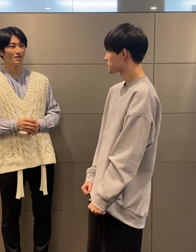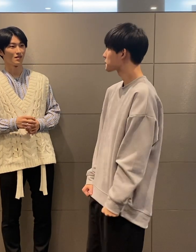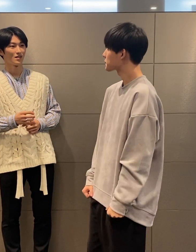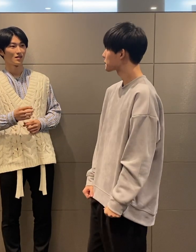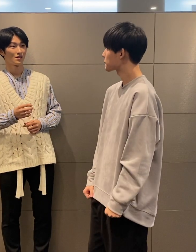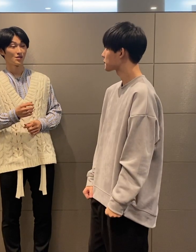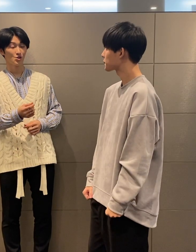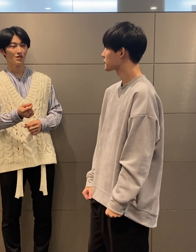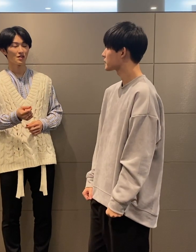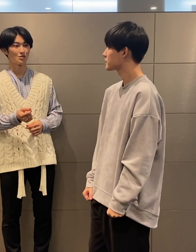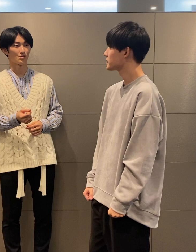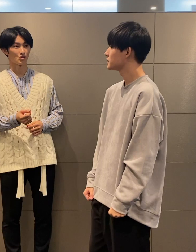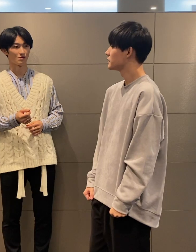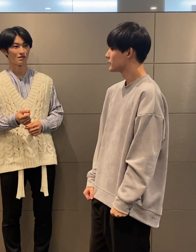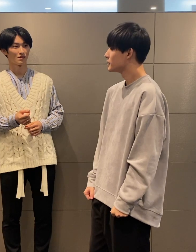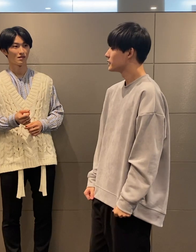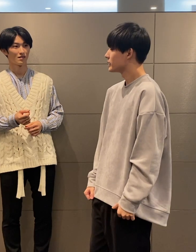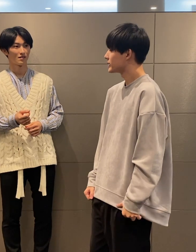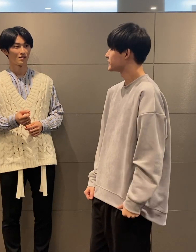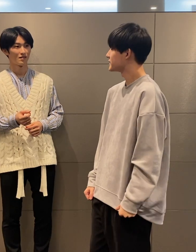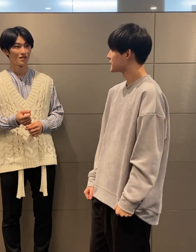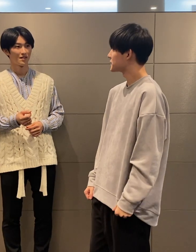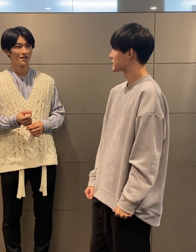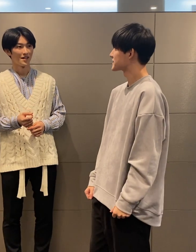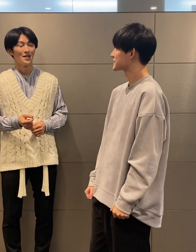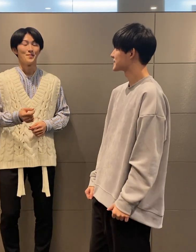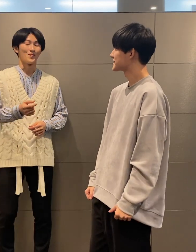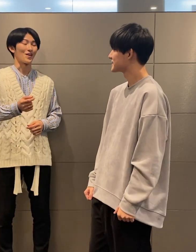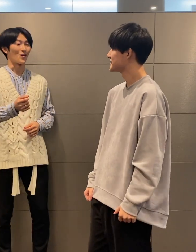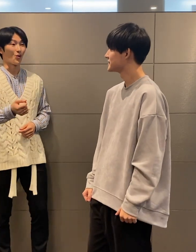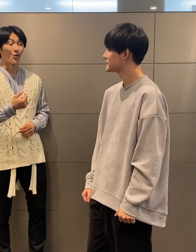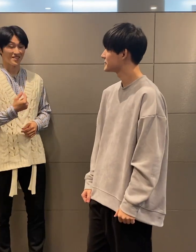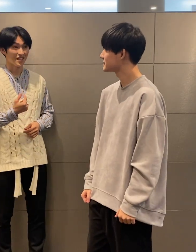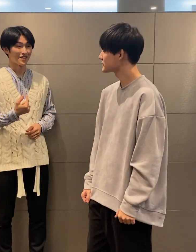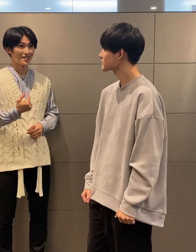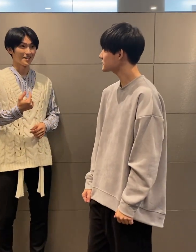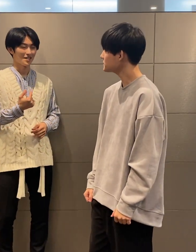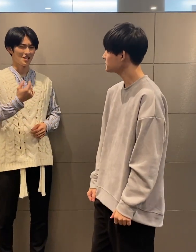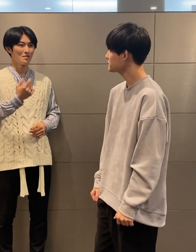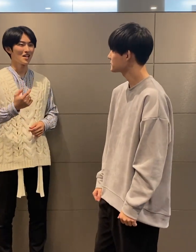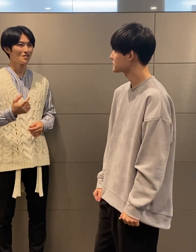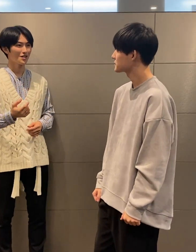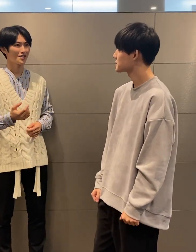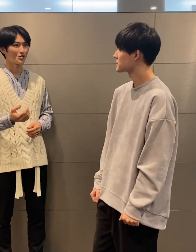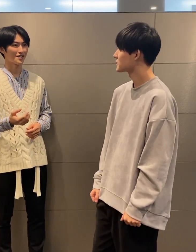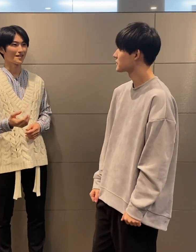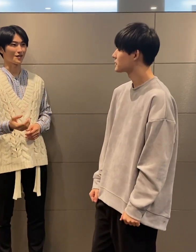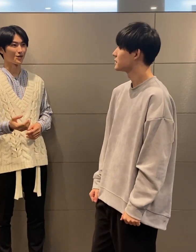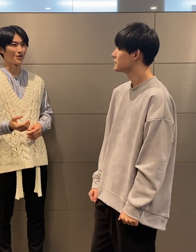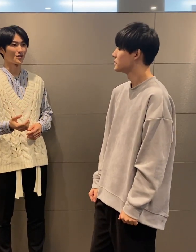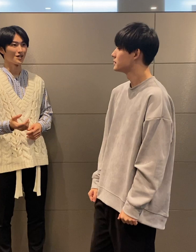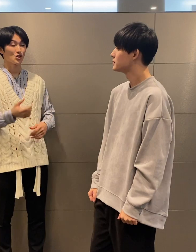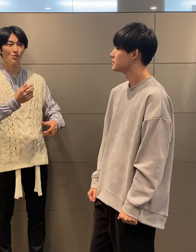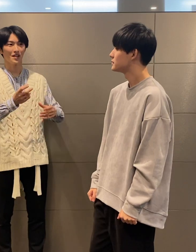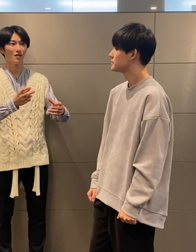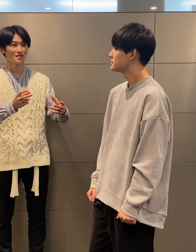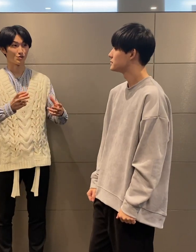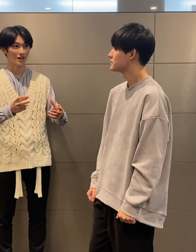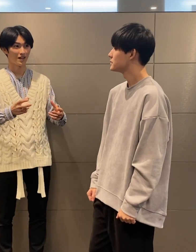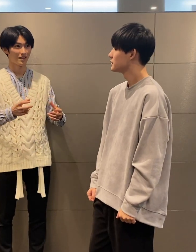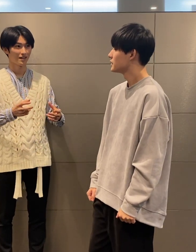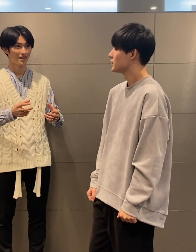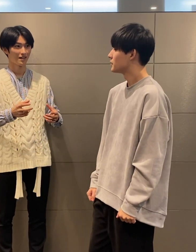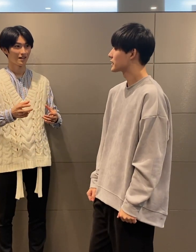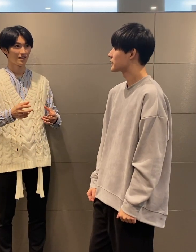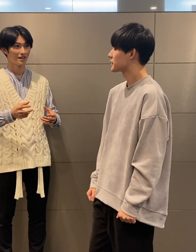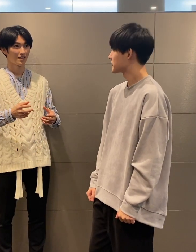菅原君ってさ、手話できるんでしょ？ はい、できます。 俺さ、君がいるだけで歌いたいんだけど、手話で合わせ